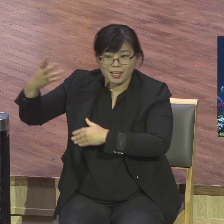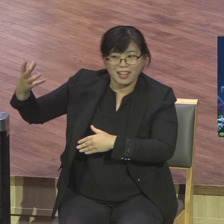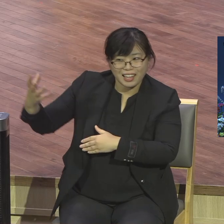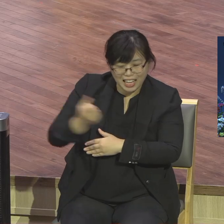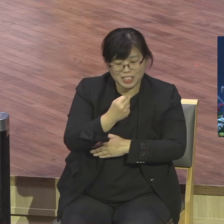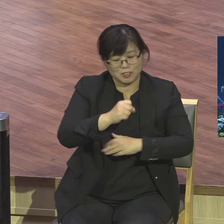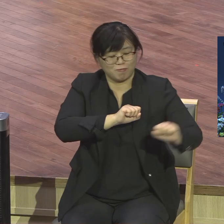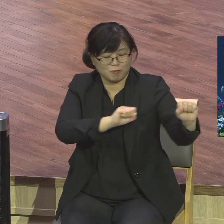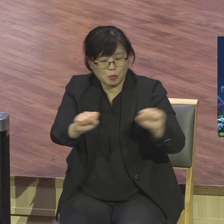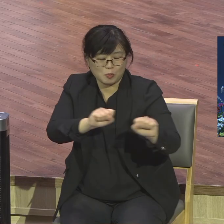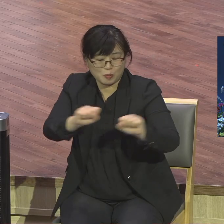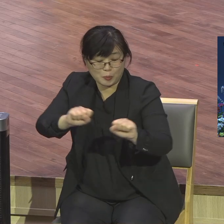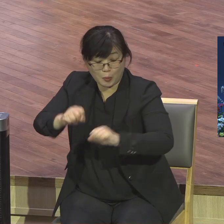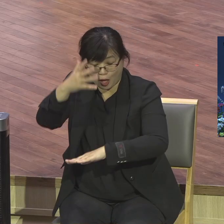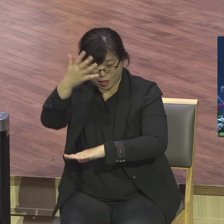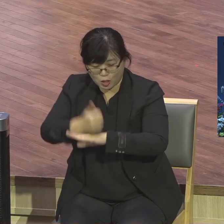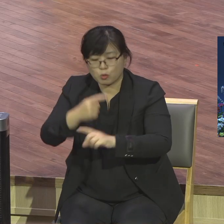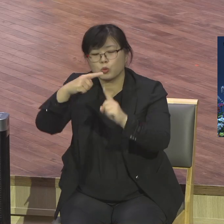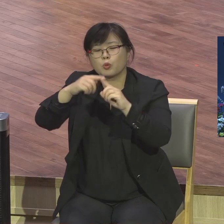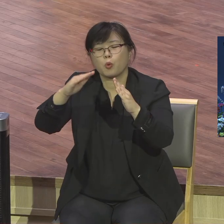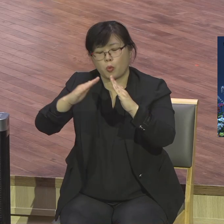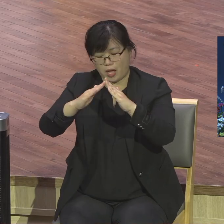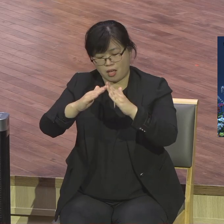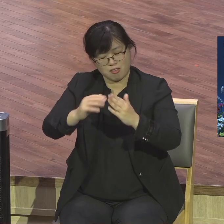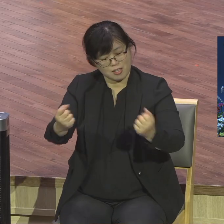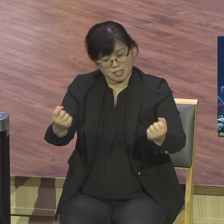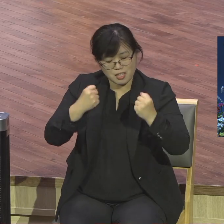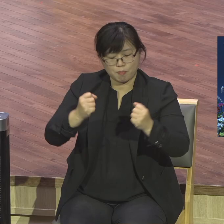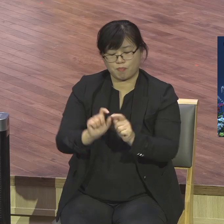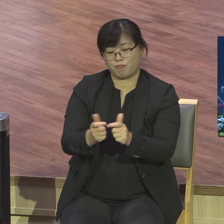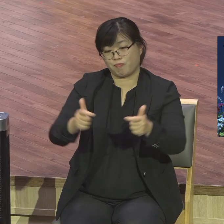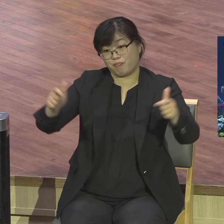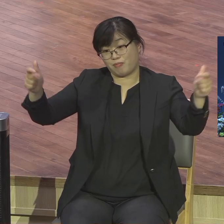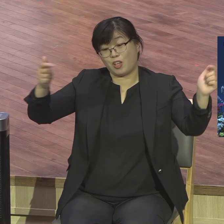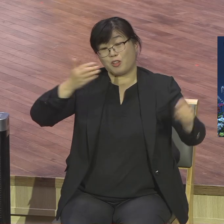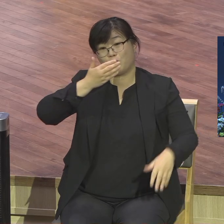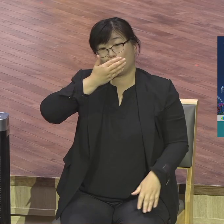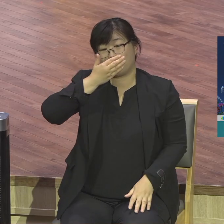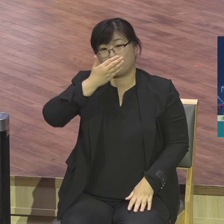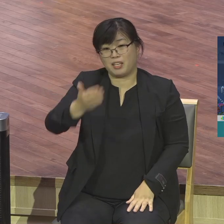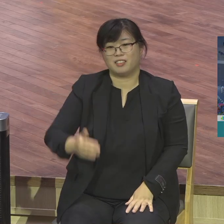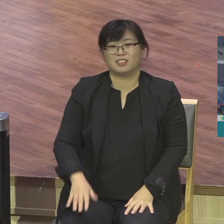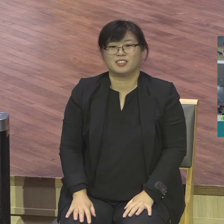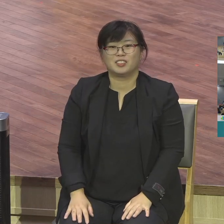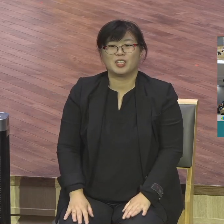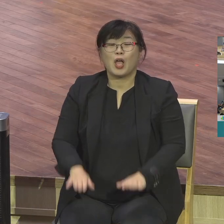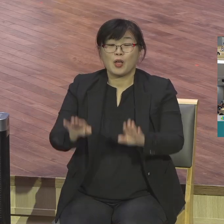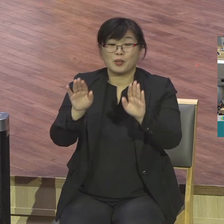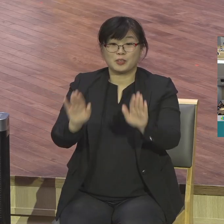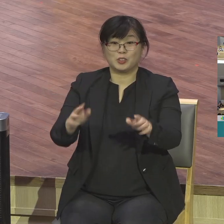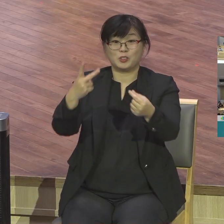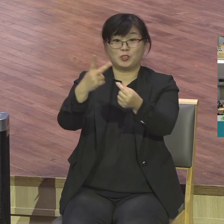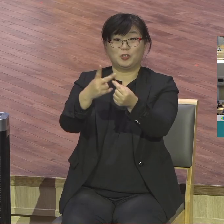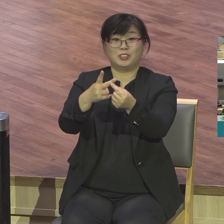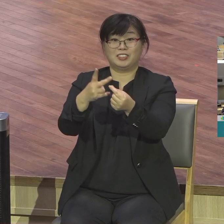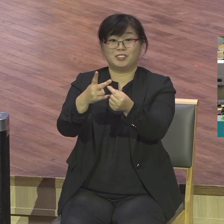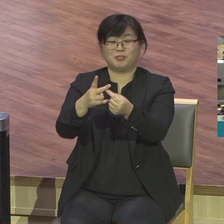두 번째로 헌신이 즐거운 삶이에요 9줄로 12절 봅니다 9줄로 12절